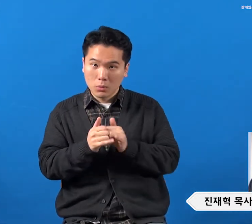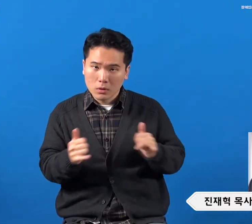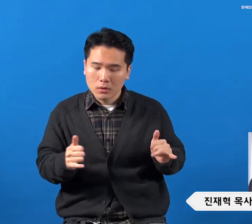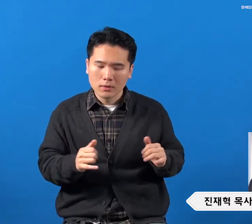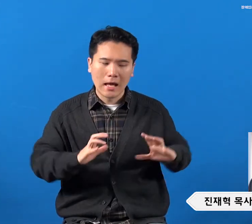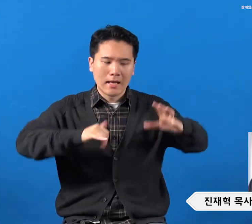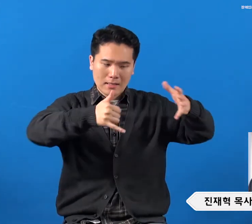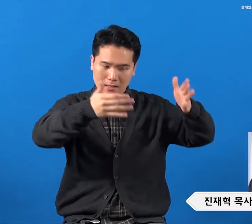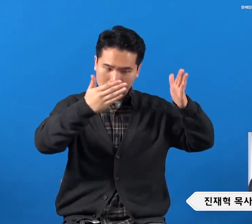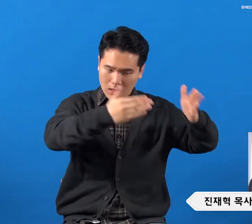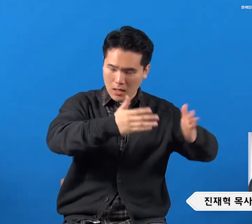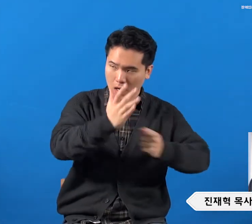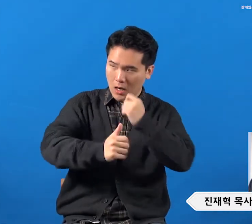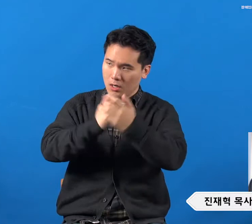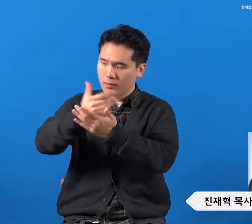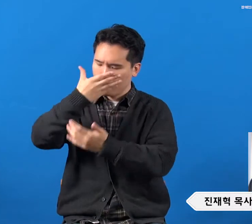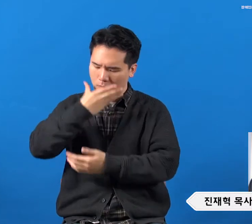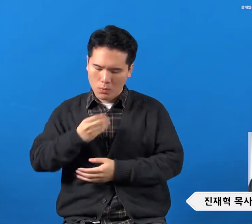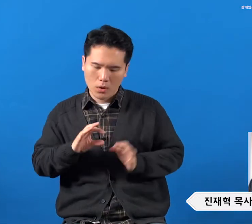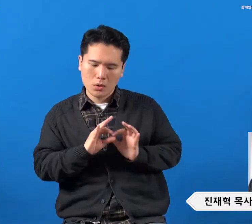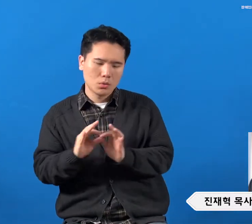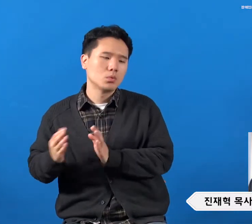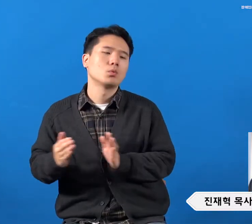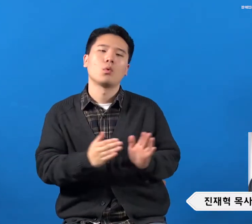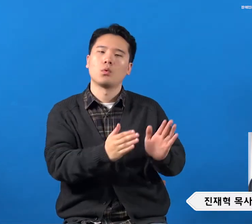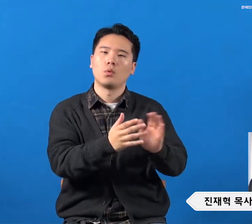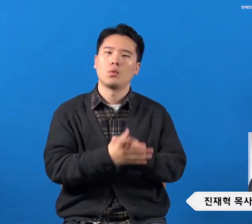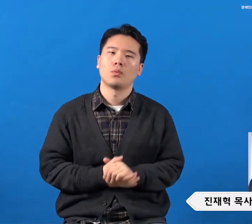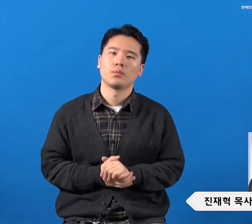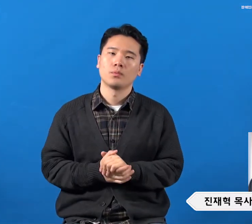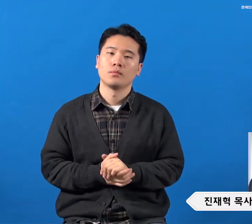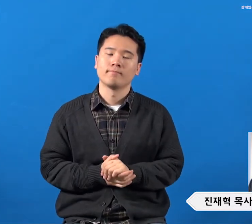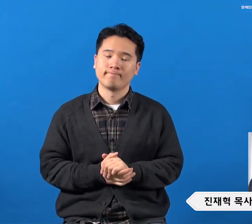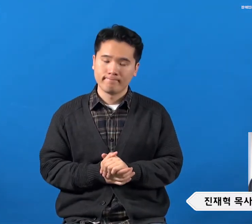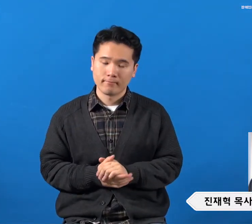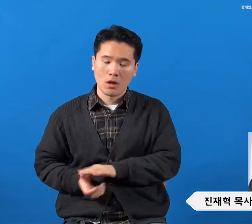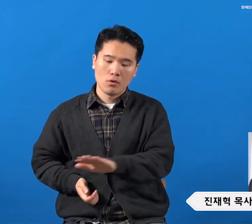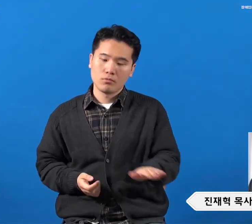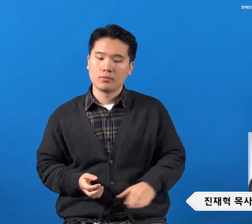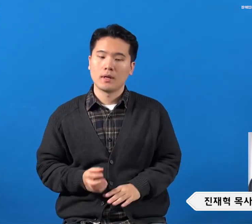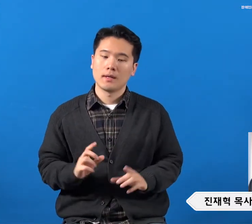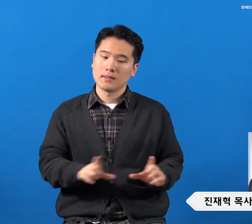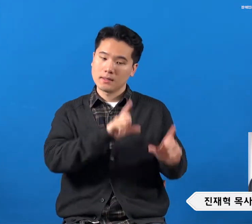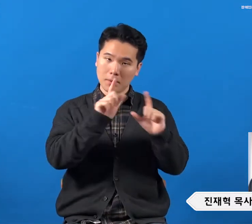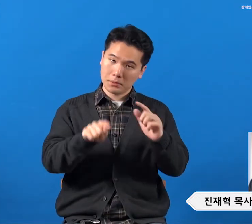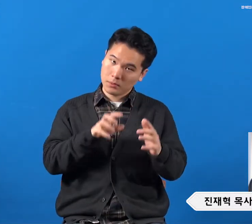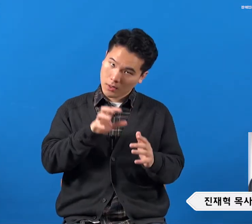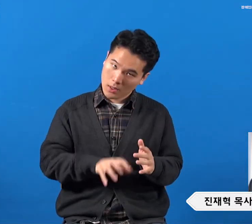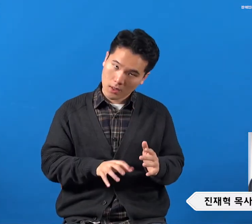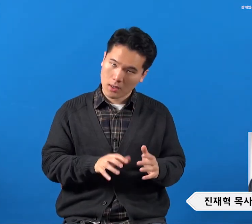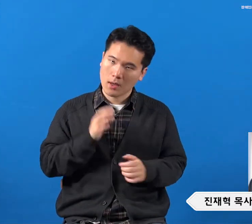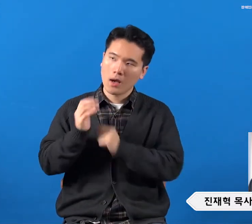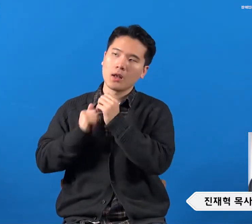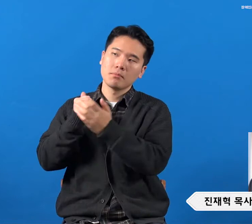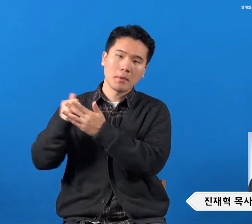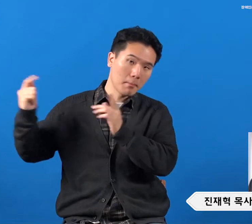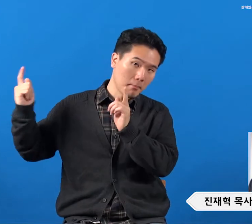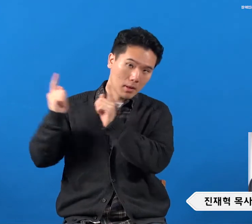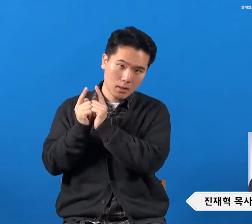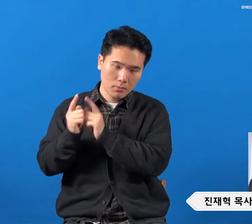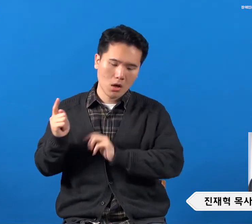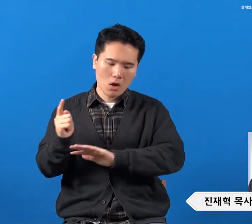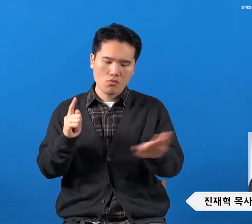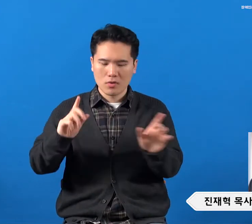하나님의 축복의 통로입니다. 그렇습니다. 우리의 삶 속에 축복의 하나님의 만남이 우리의